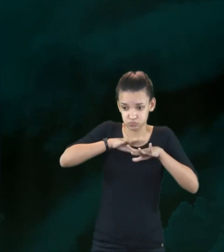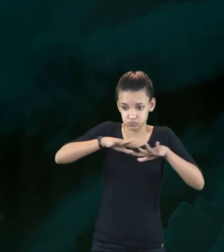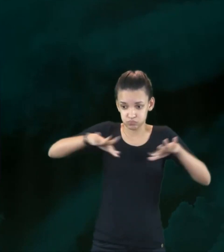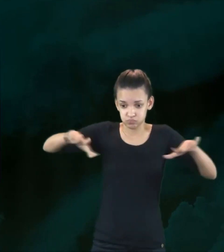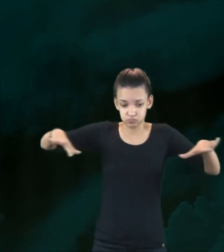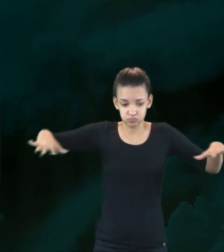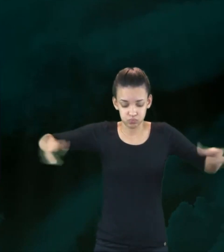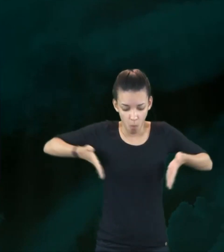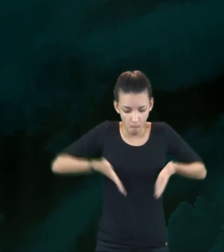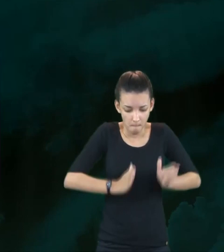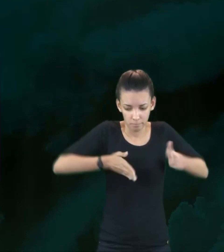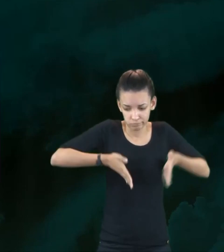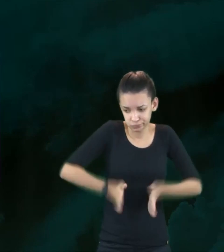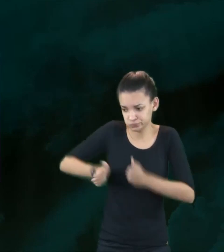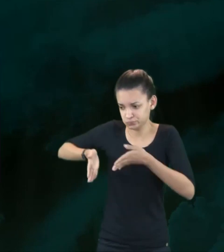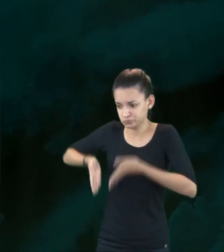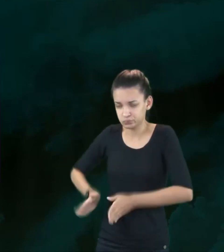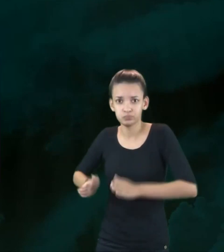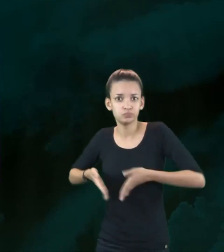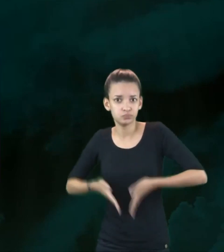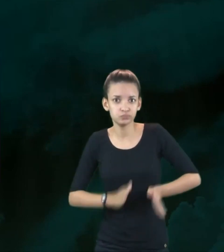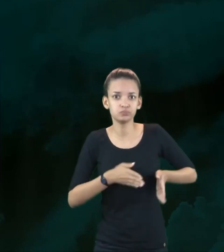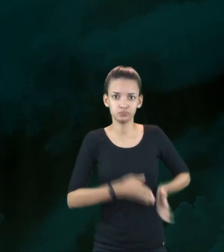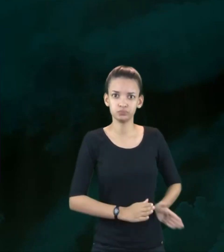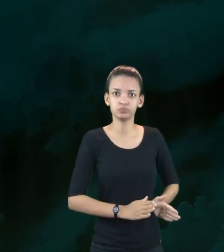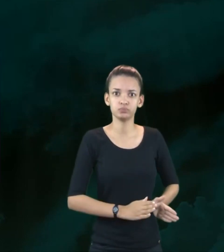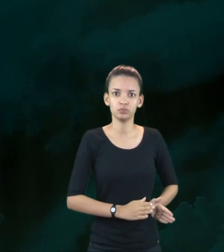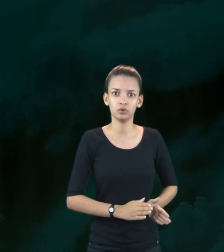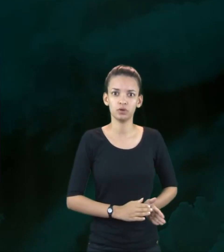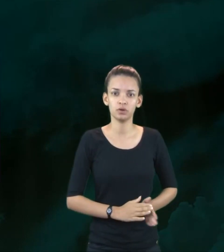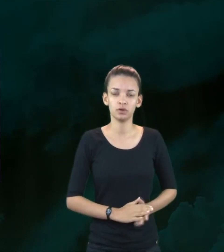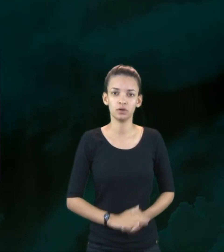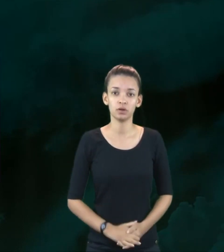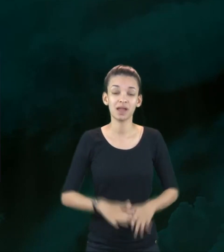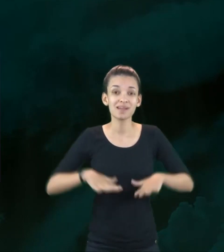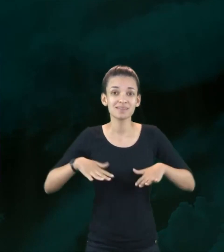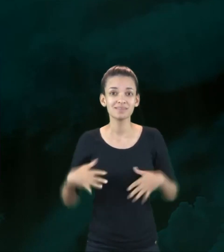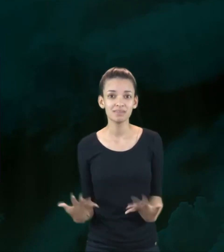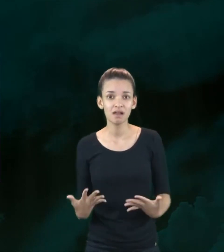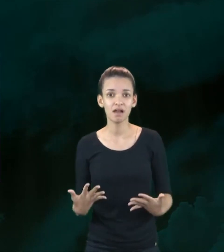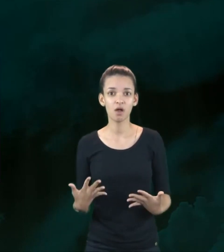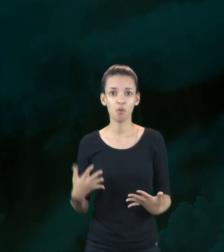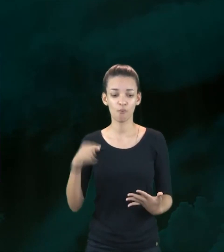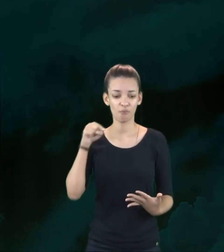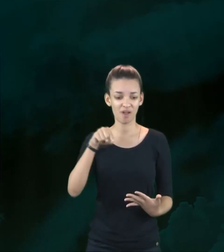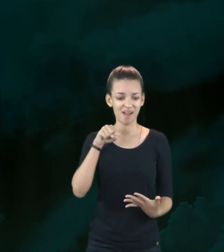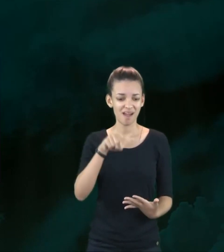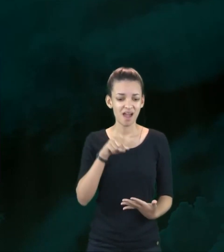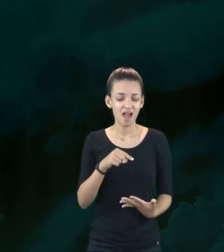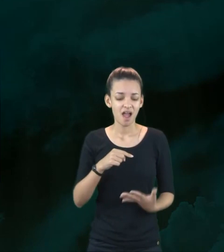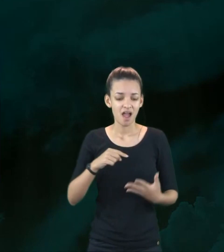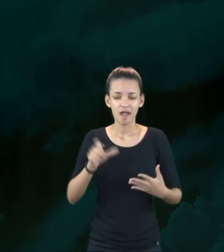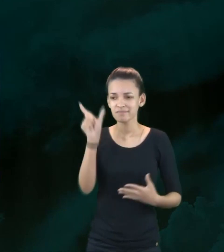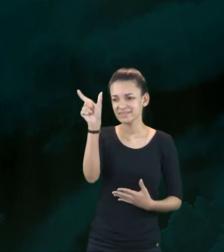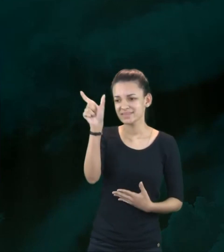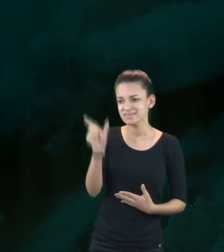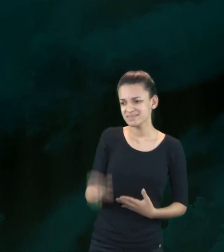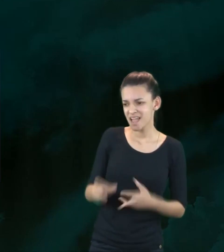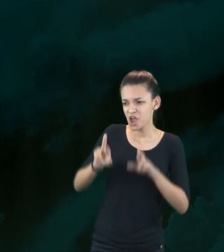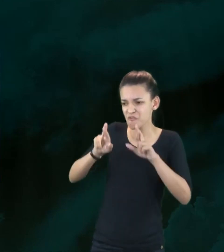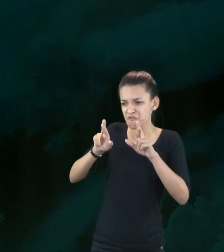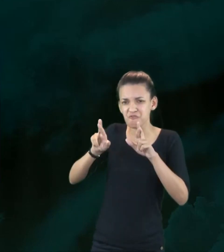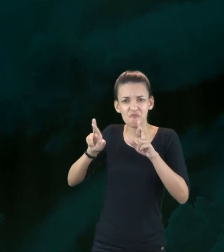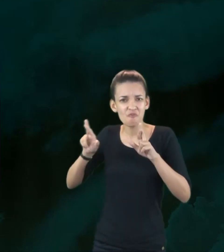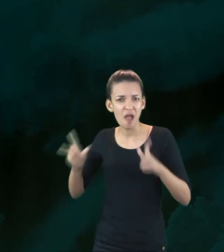de multiplicação. Então, esses seres totalmente anormais iriam se multiplicar e iriam contaminar o